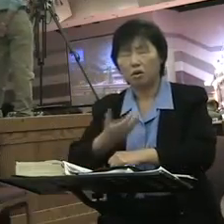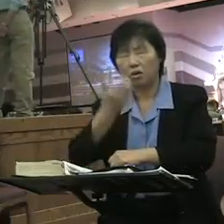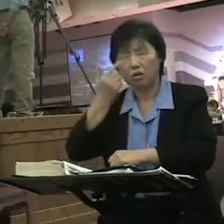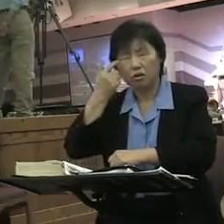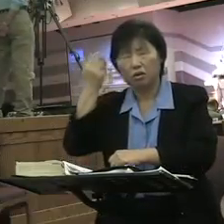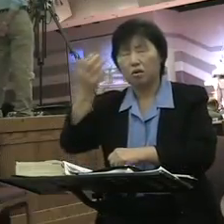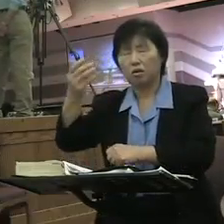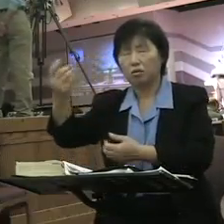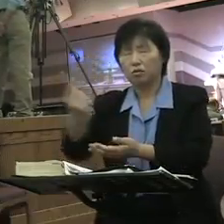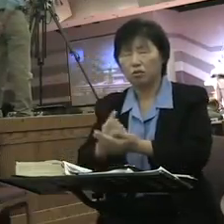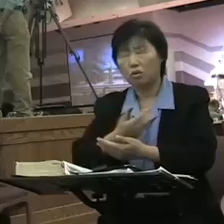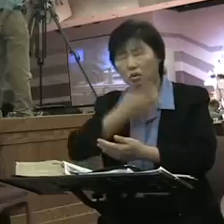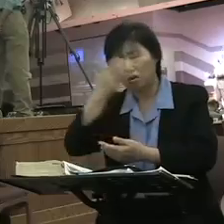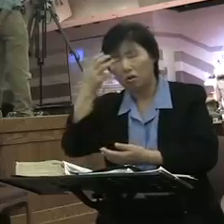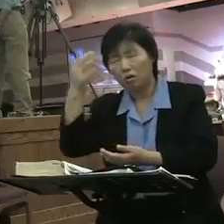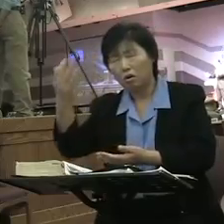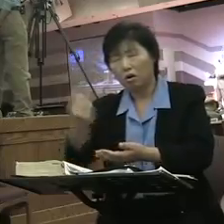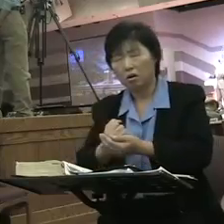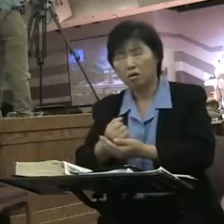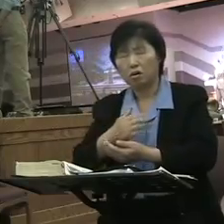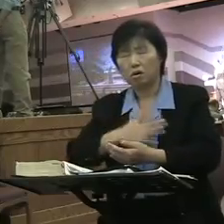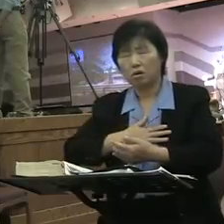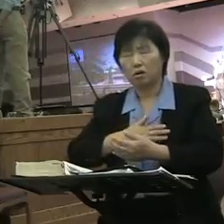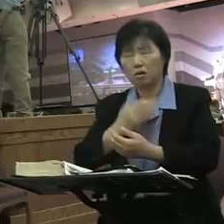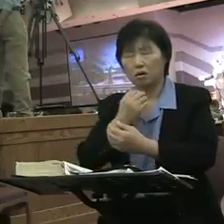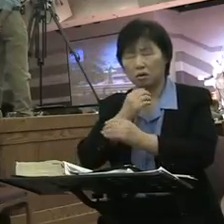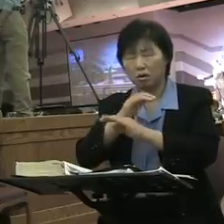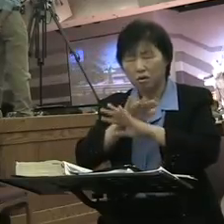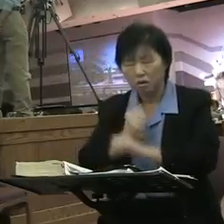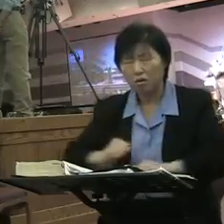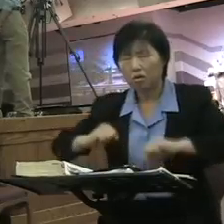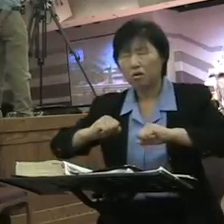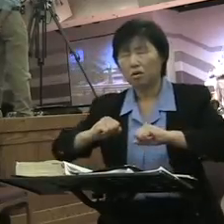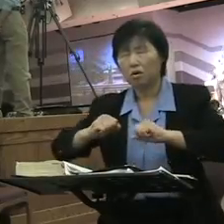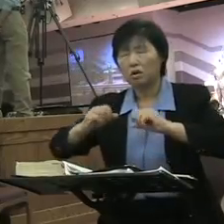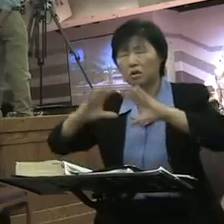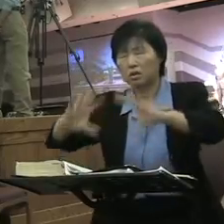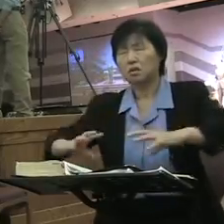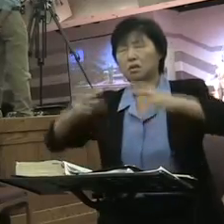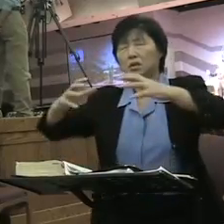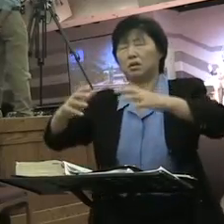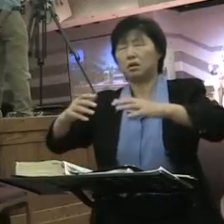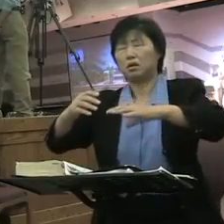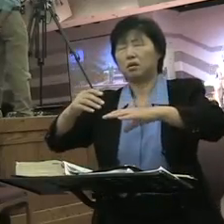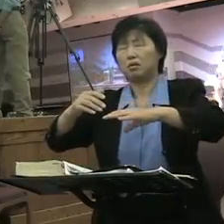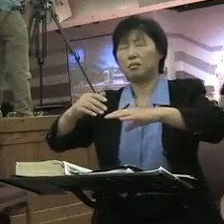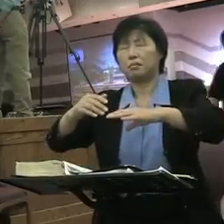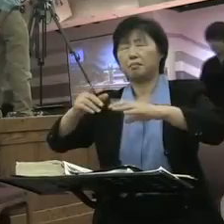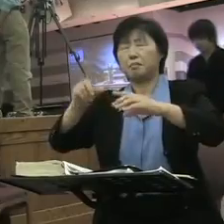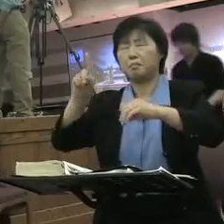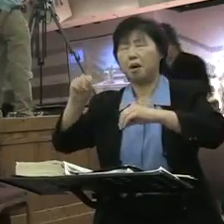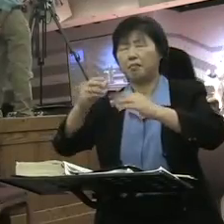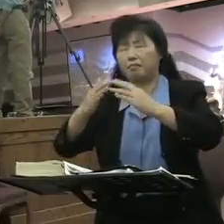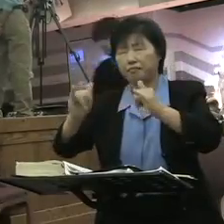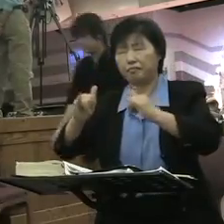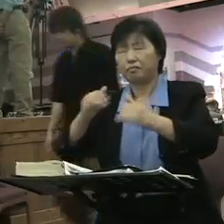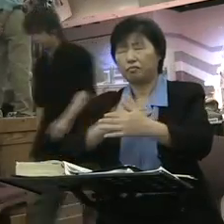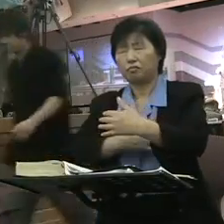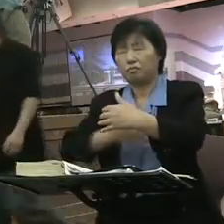가지고 하나님이 우리의 가슴을 넓혀 온 세계 만민을 품고 주여 주님의 이름으로